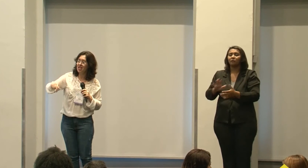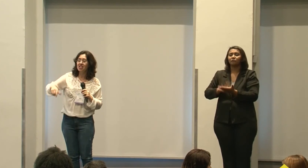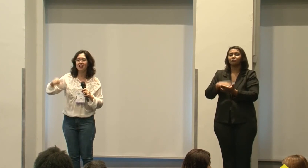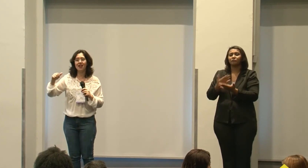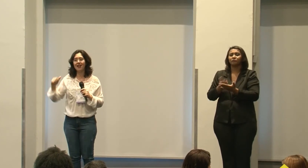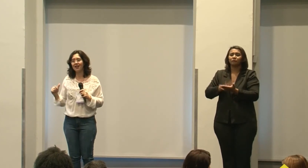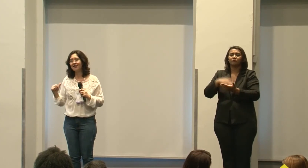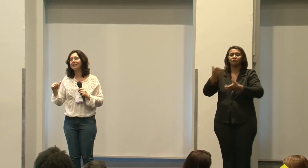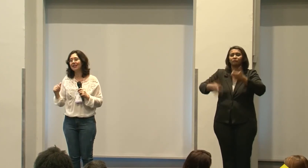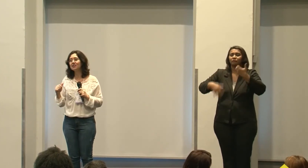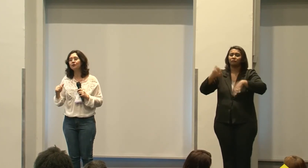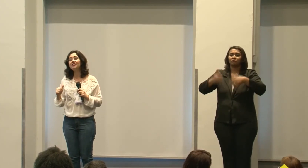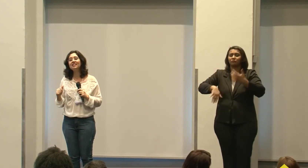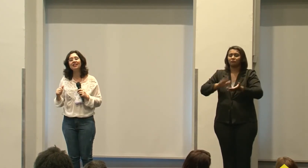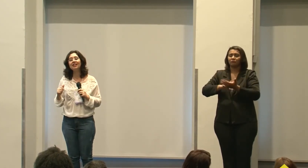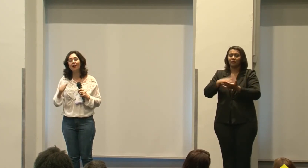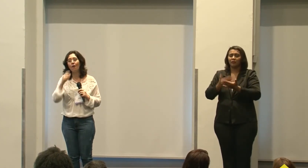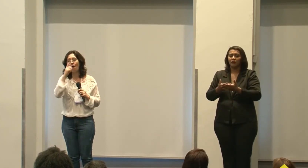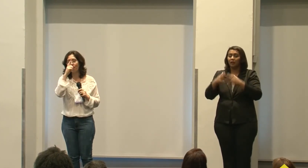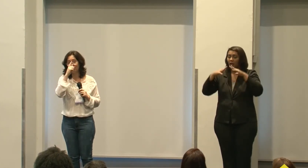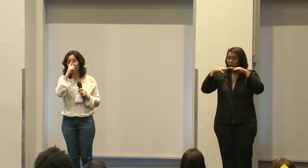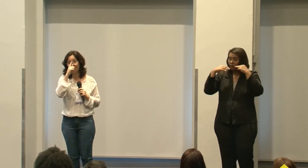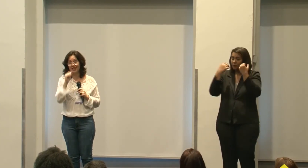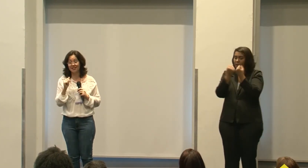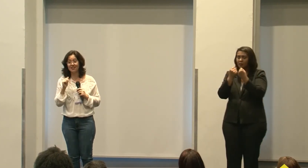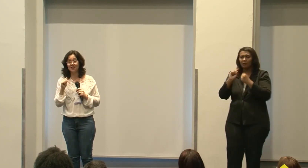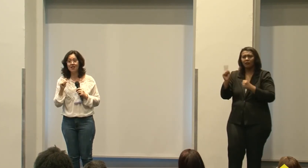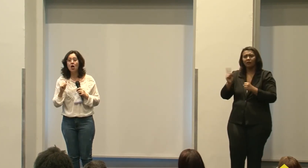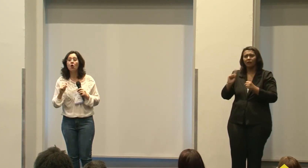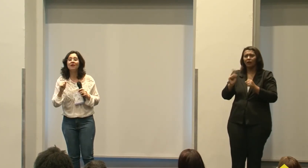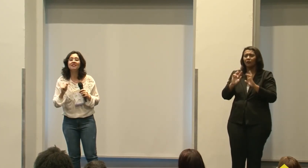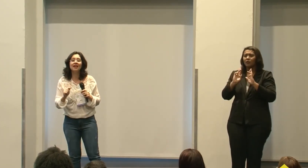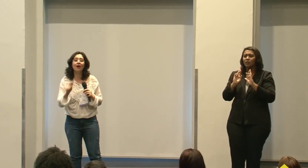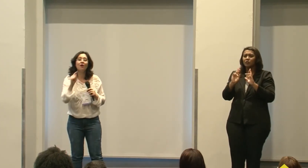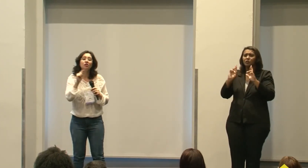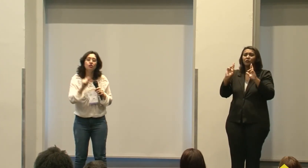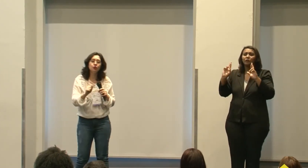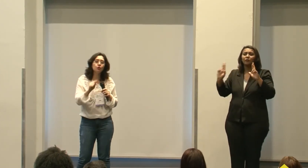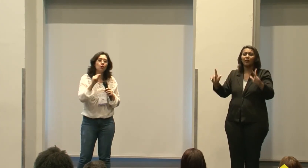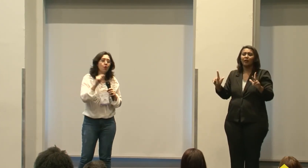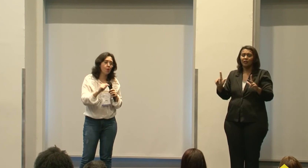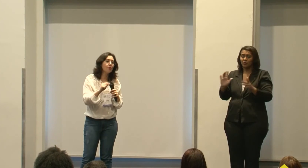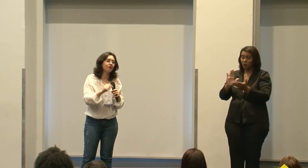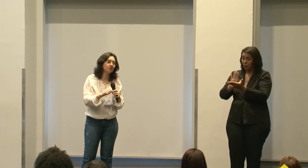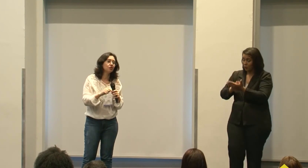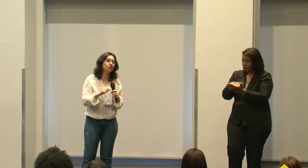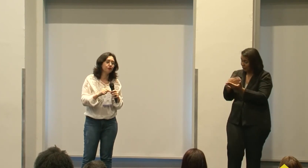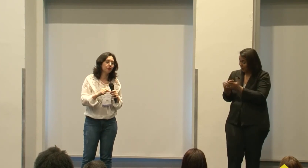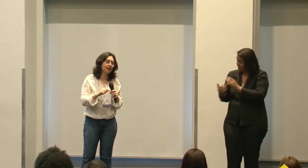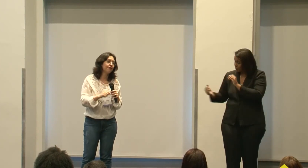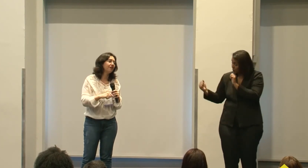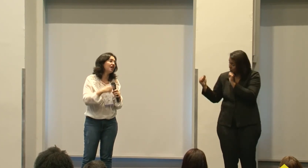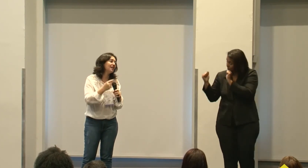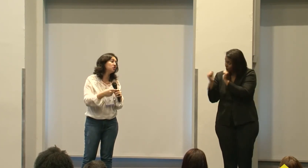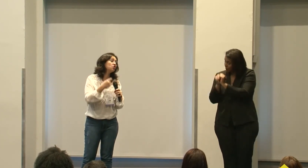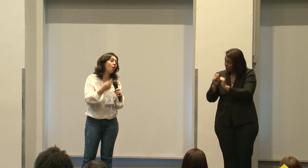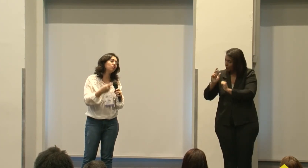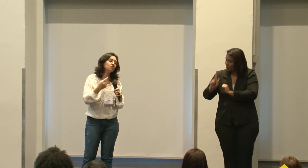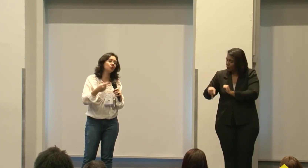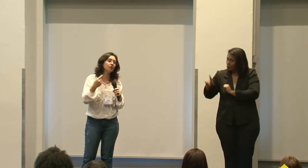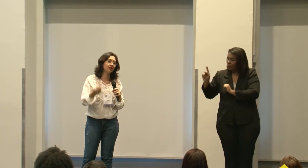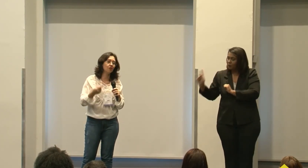traduz. E lá, nessa oficina, não. Houve uma diferença. O Maciel, junto com um professor de fotografia,